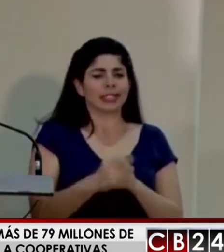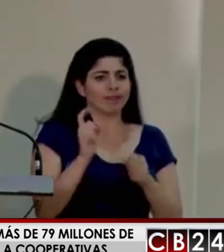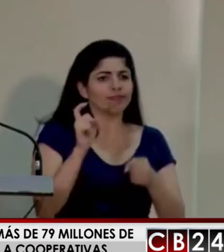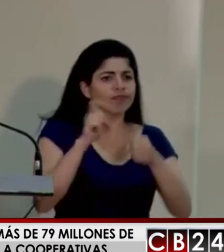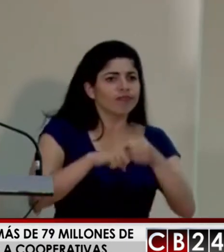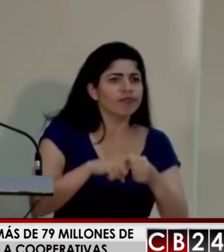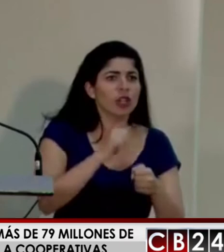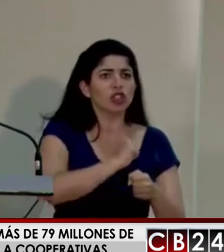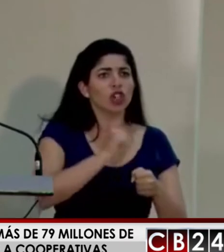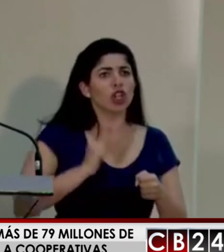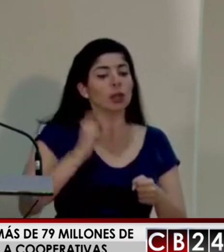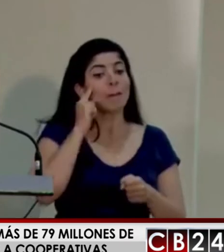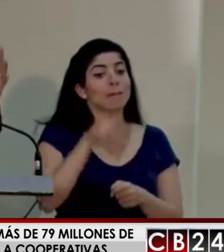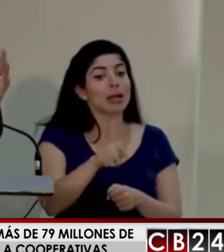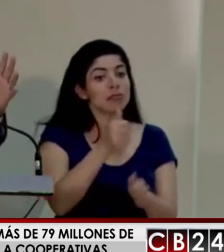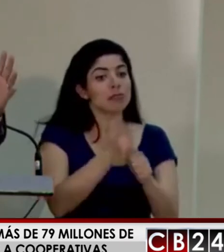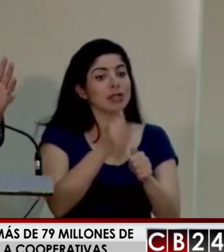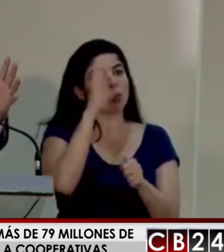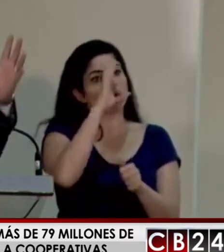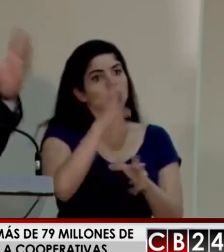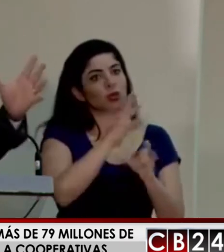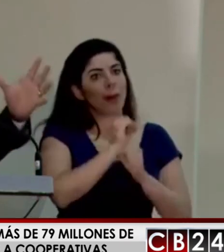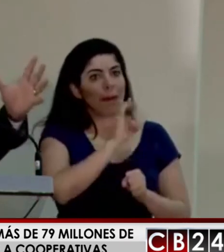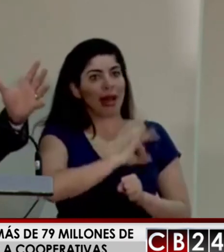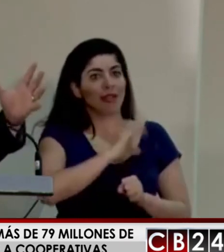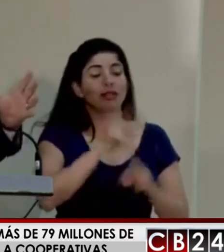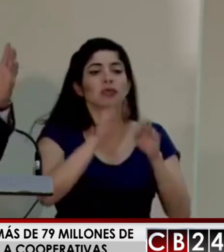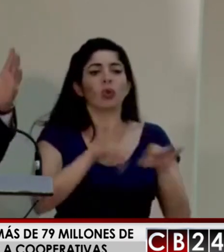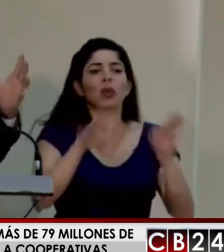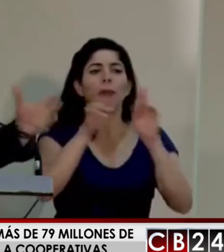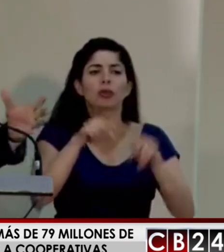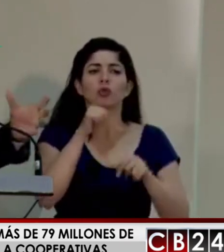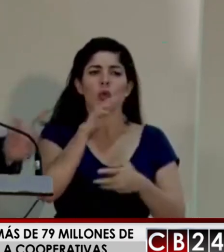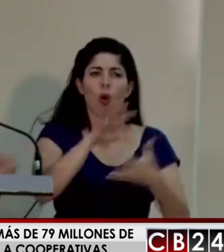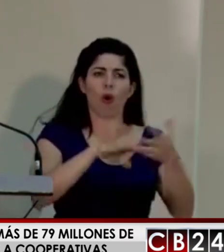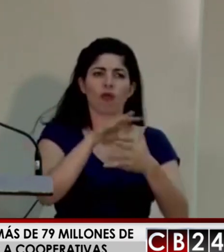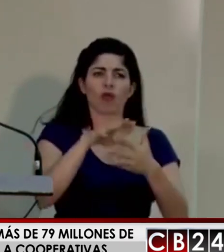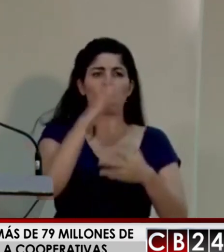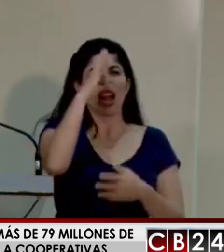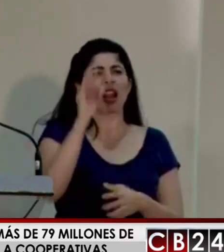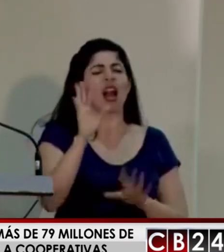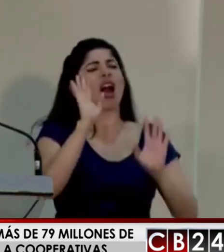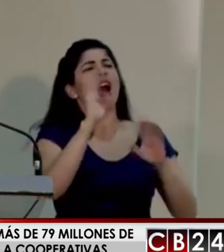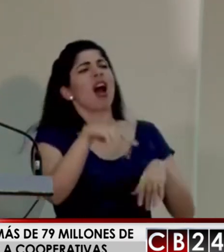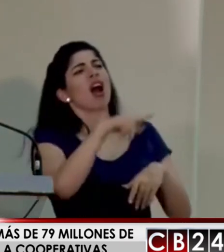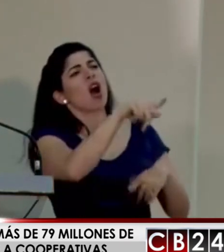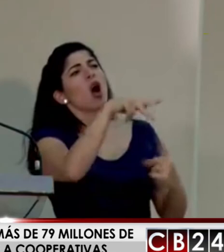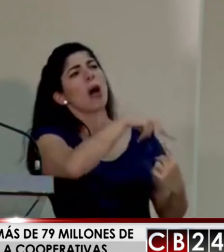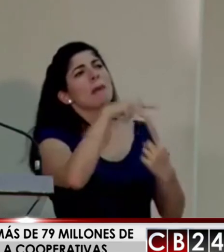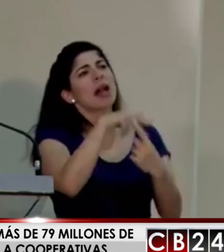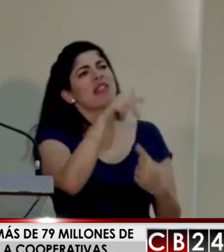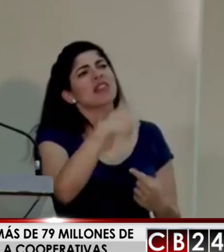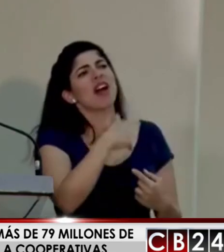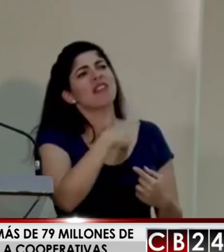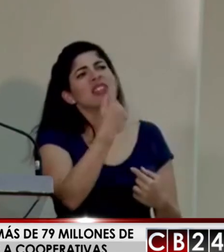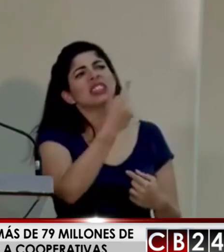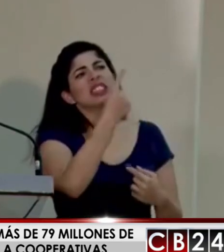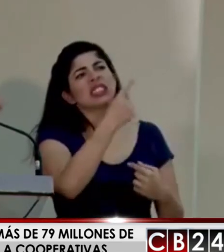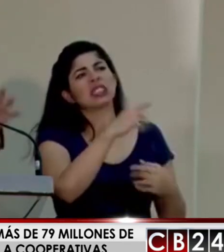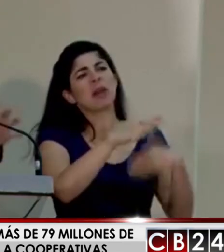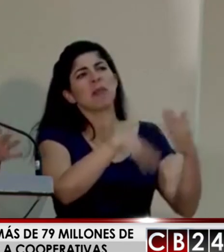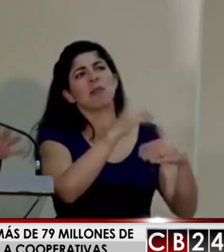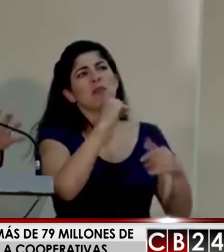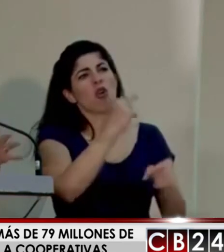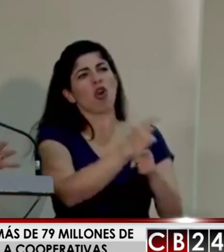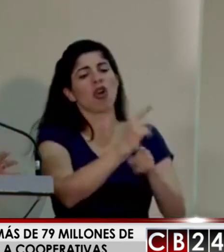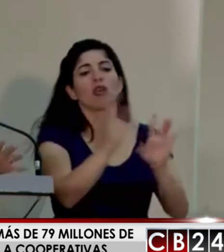asocian para su bienestar, y es muy importante que no se confunda, porque después van a decir, ah, esos de las cooperativas tienen esa tendencia de la irregularidad.